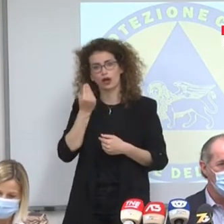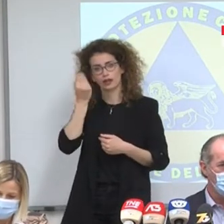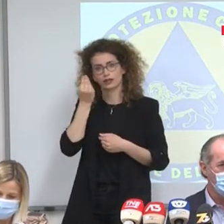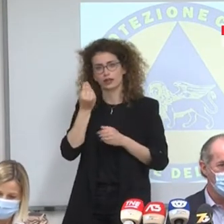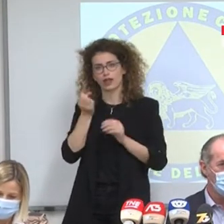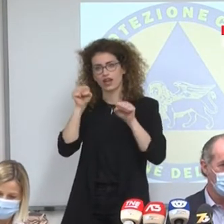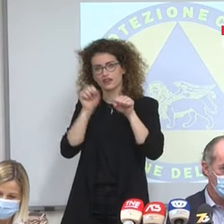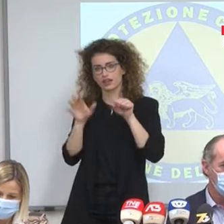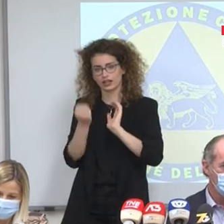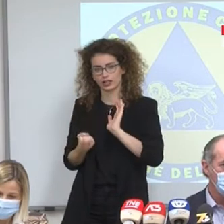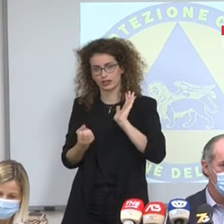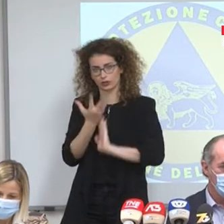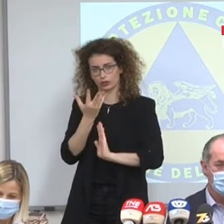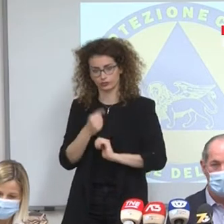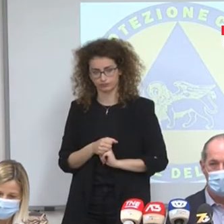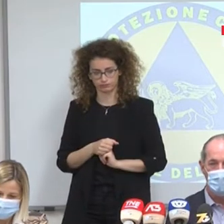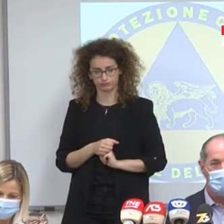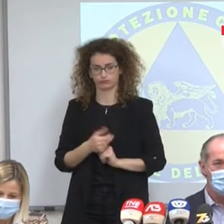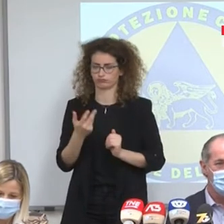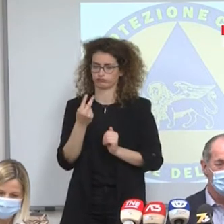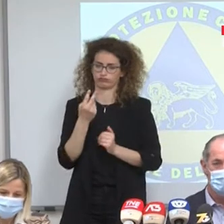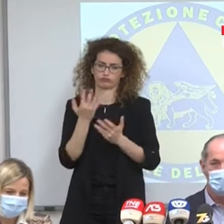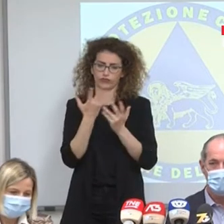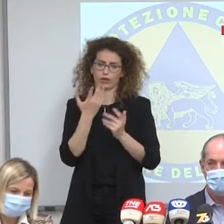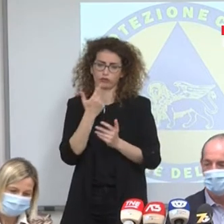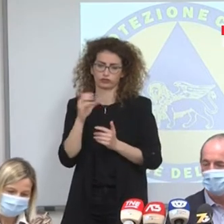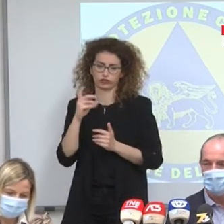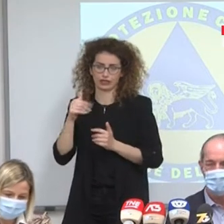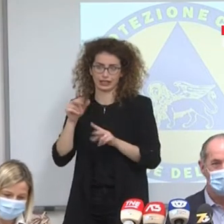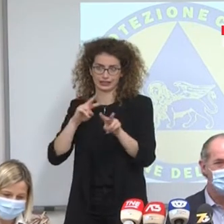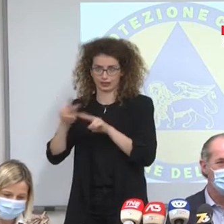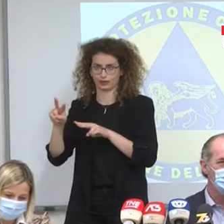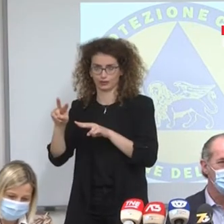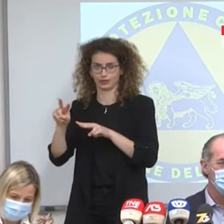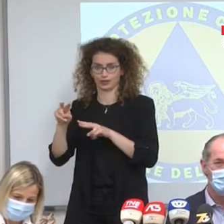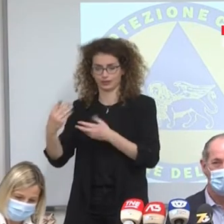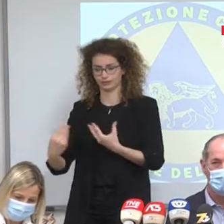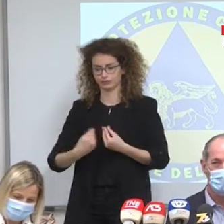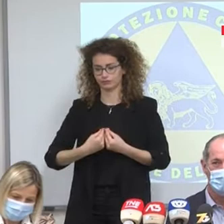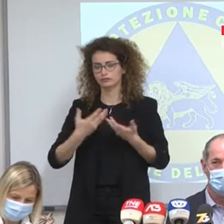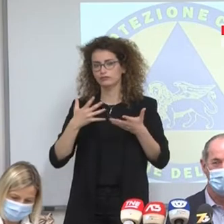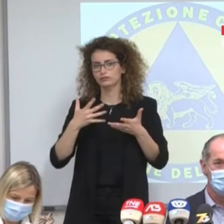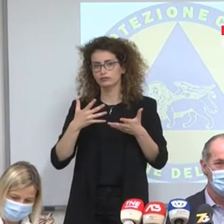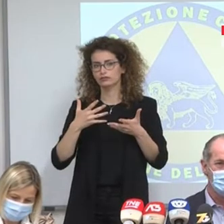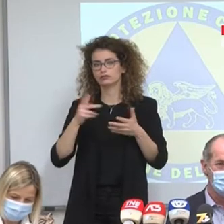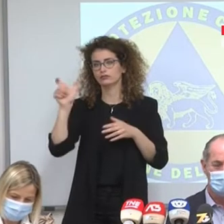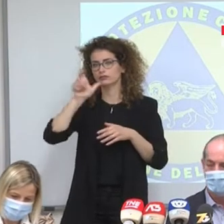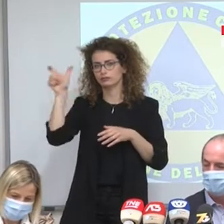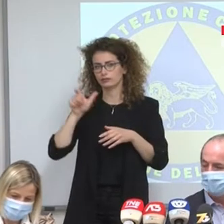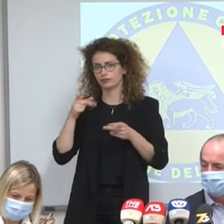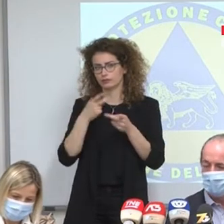ma vogliamo avere ovviamente ragguagli dal CTS nazionale. C'è già stato qualche esperimento in giro per